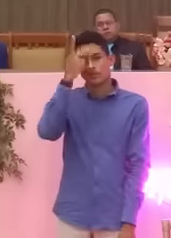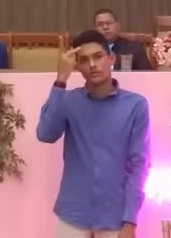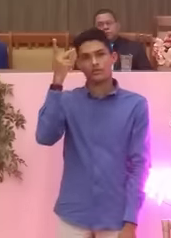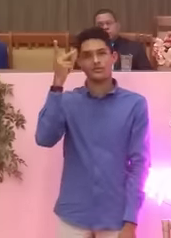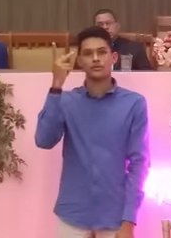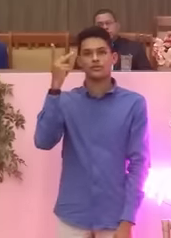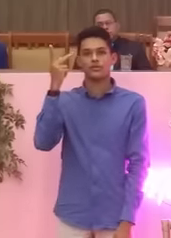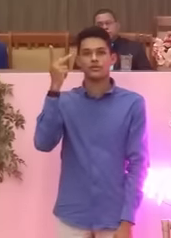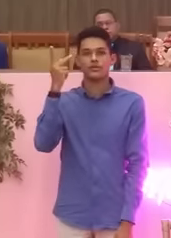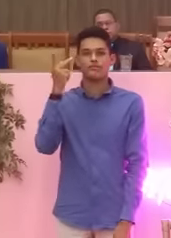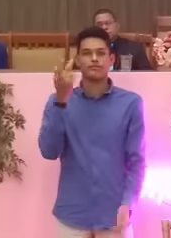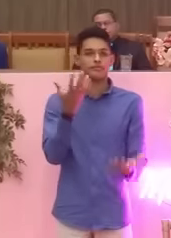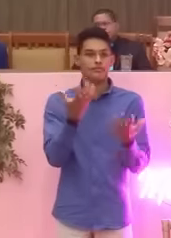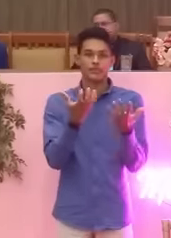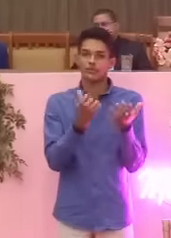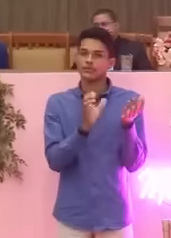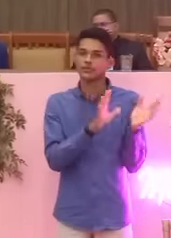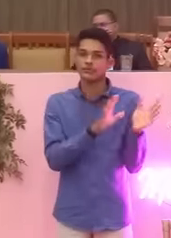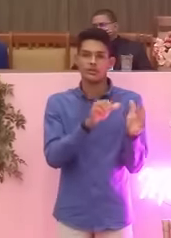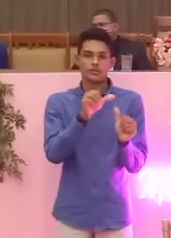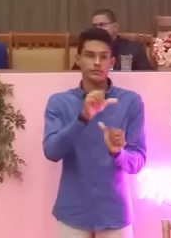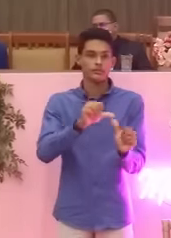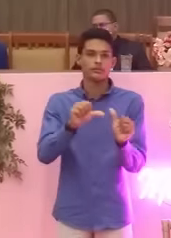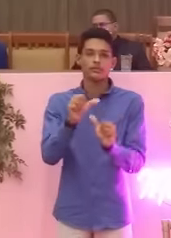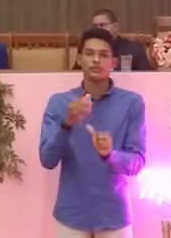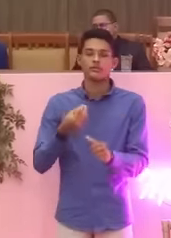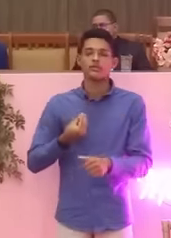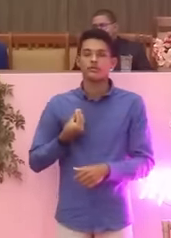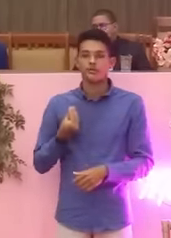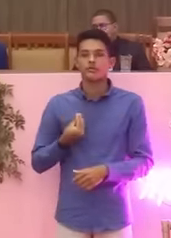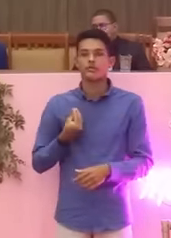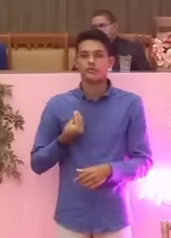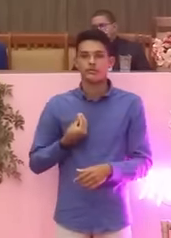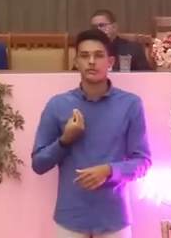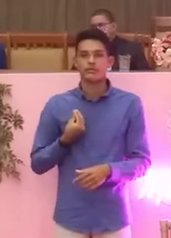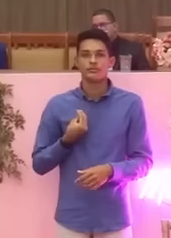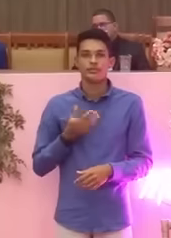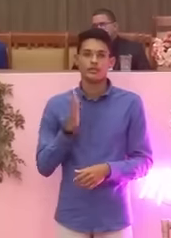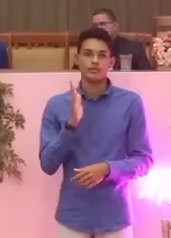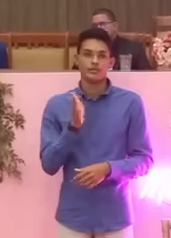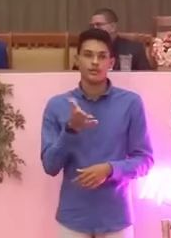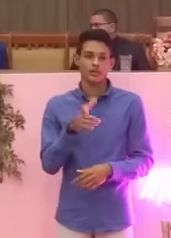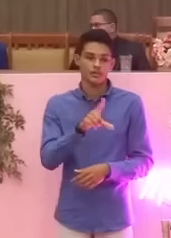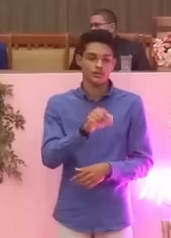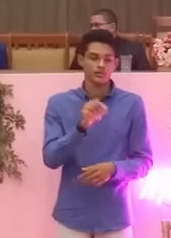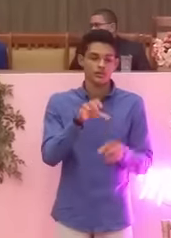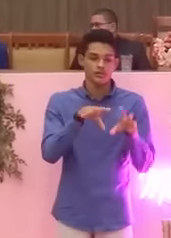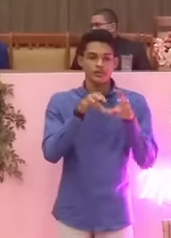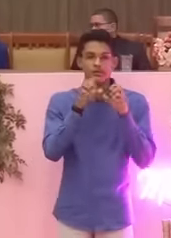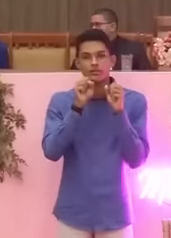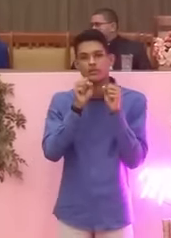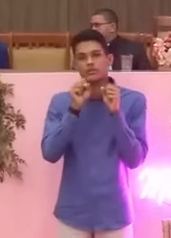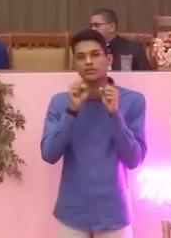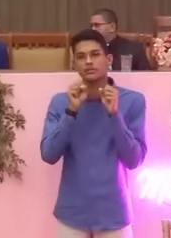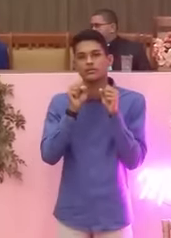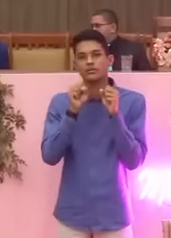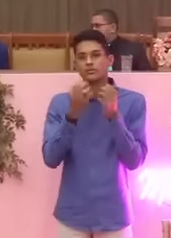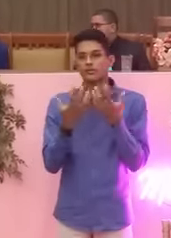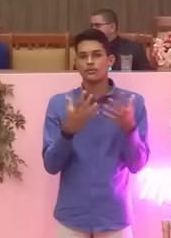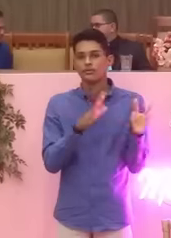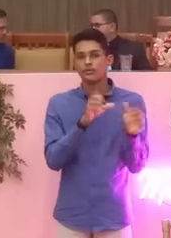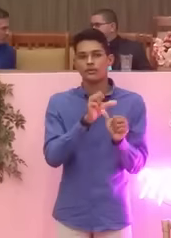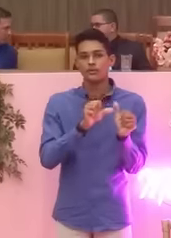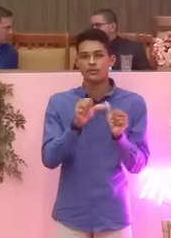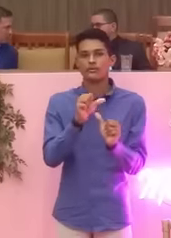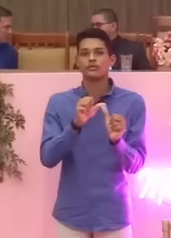elas não querem mudar de vida e como elas trazem legalidade Deus não pode remover a lei estabelecida aquilo que você planta é o que